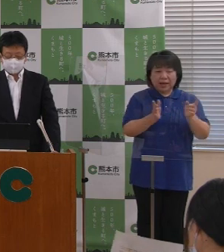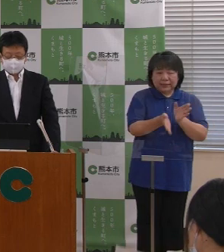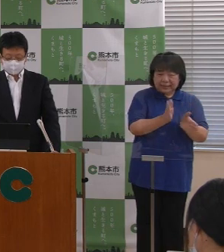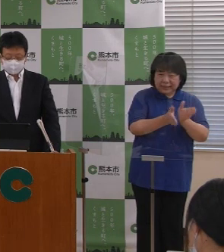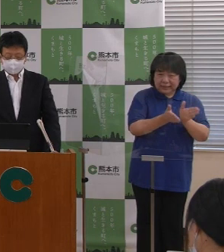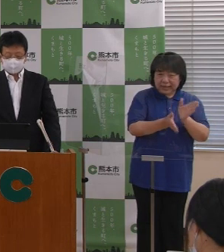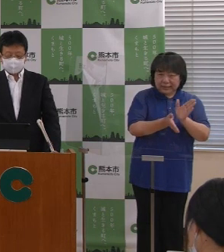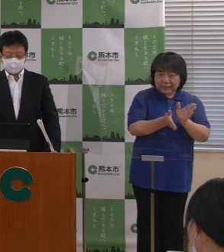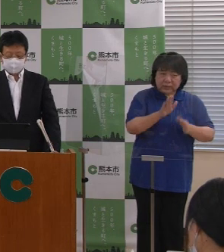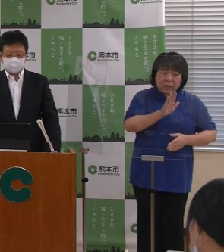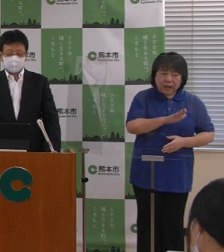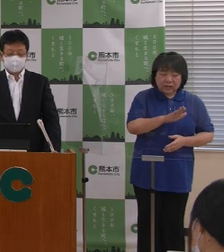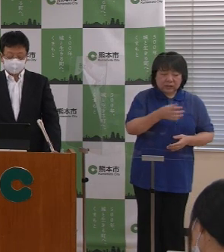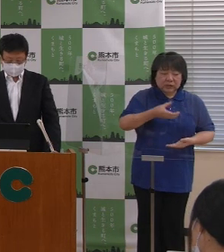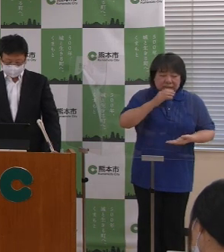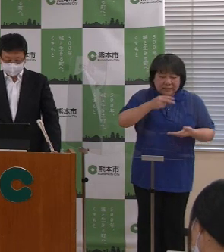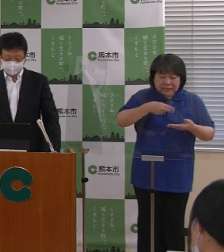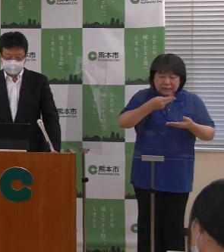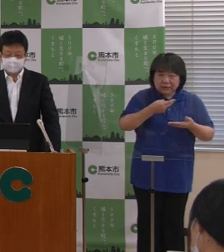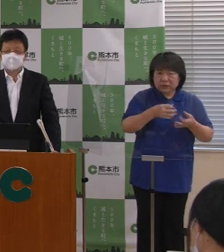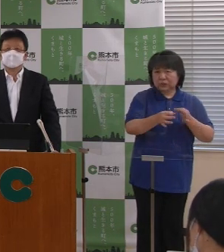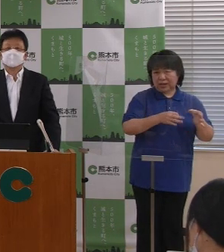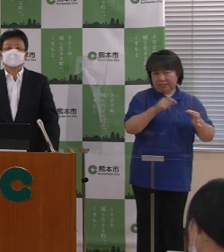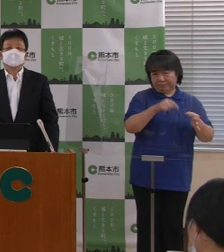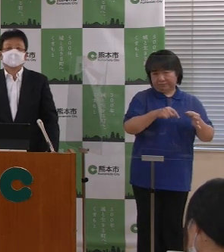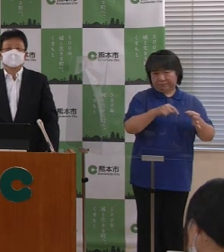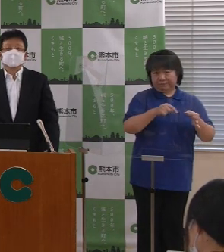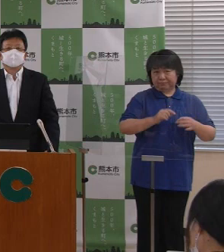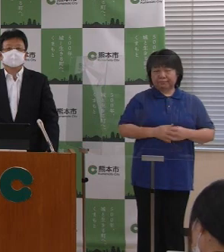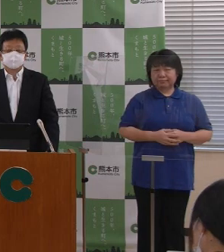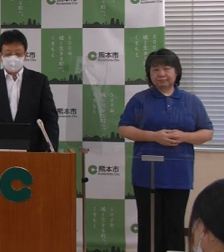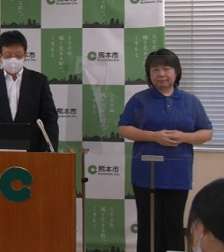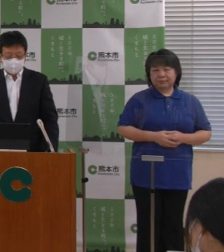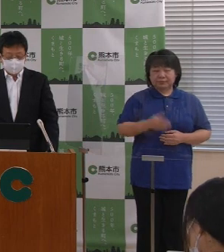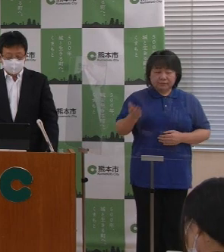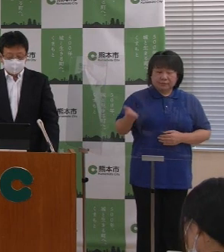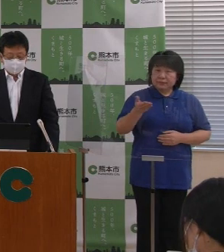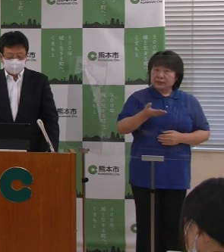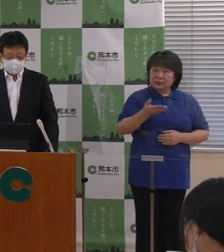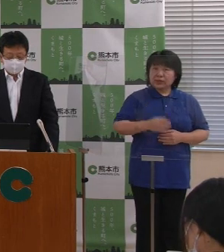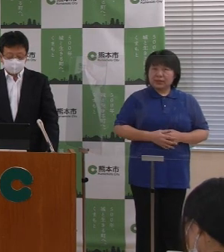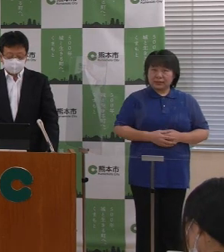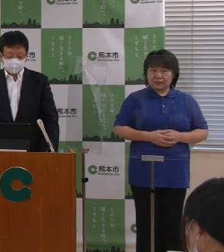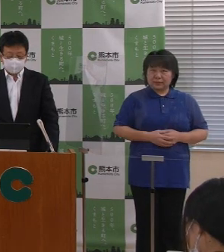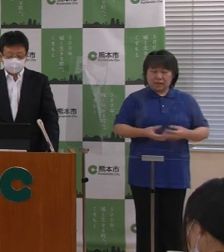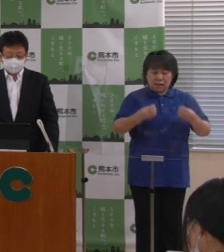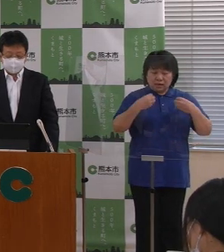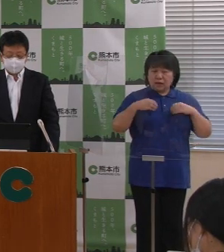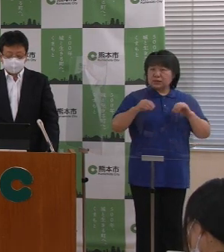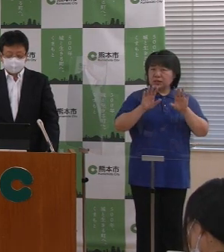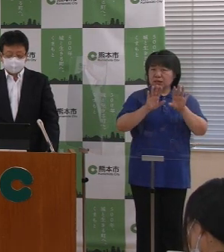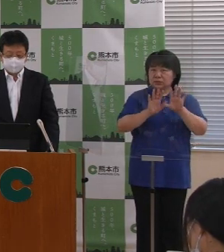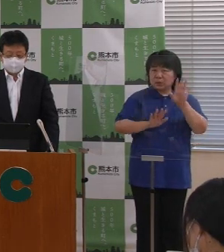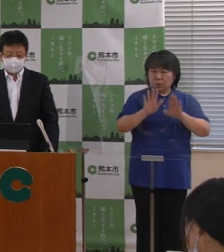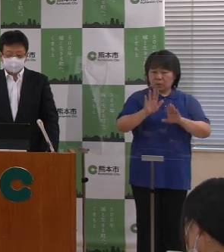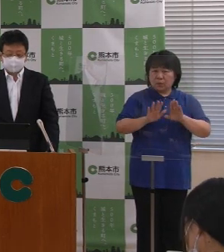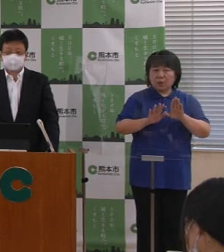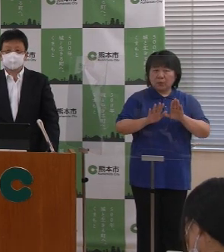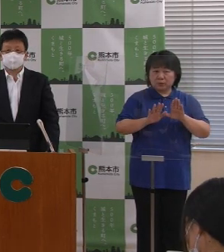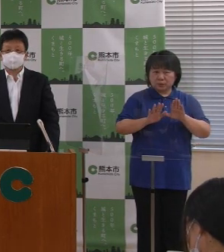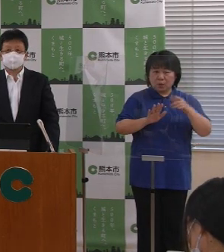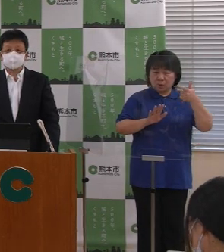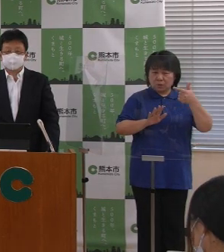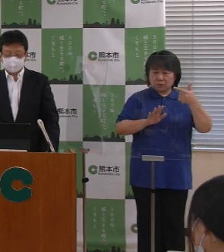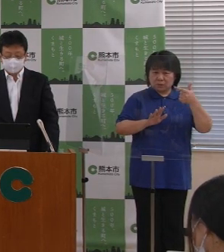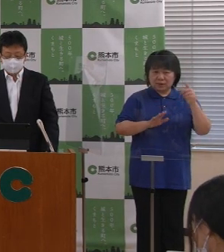接待を伴う飲食店となっております。 次に感染状況の6指標でありますが、